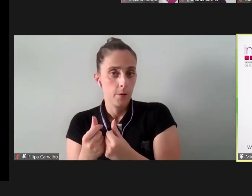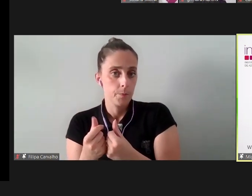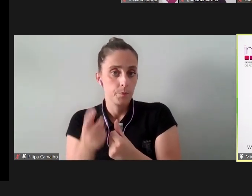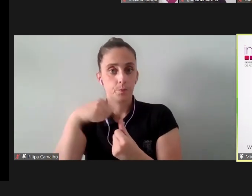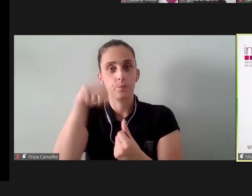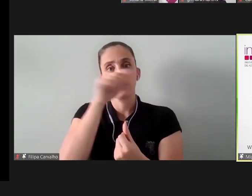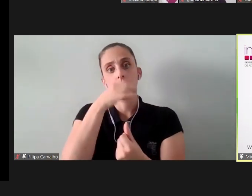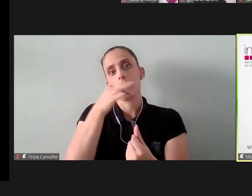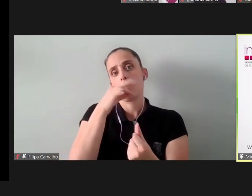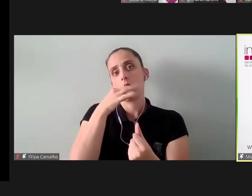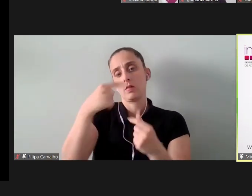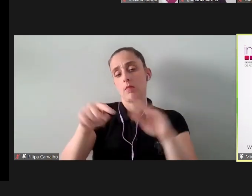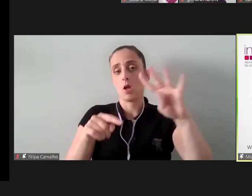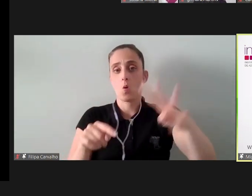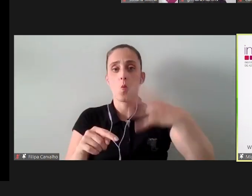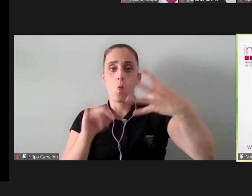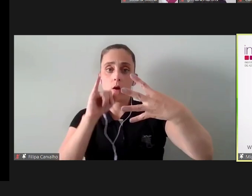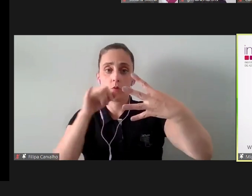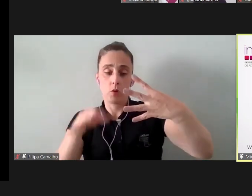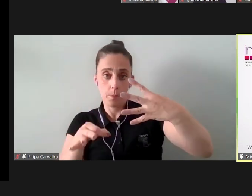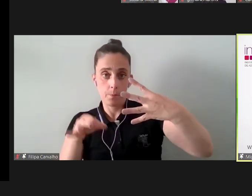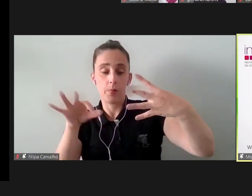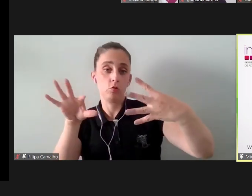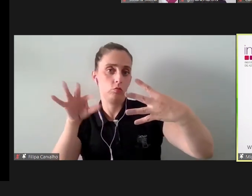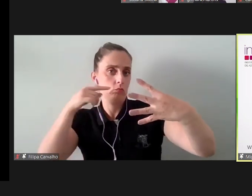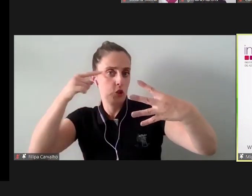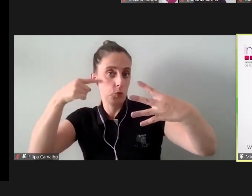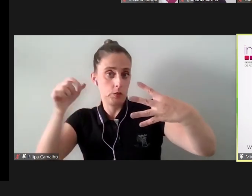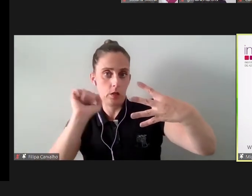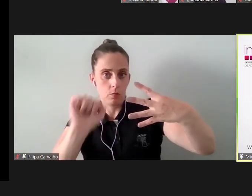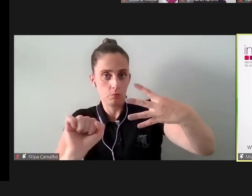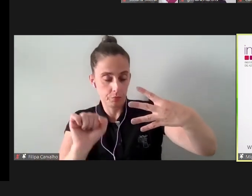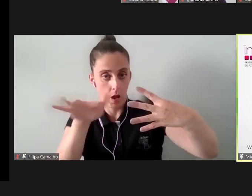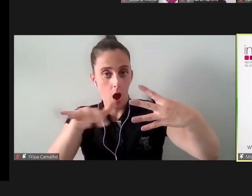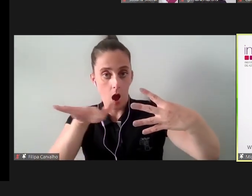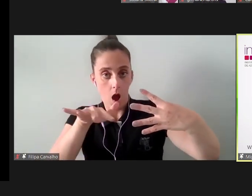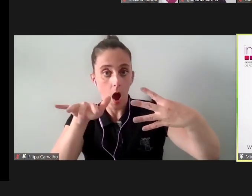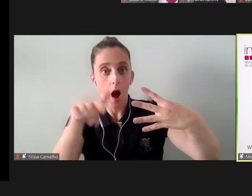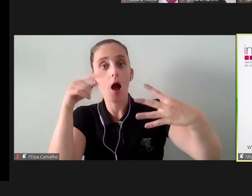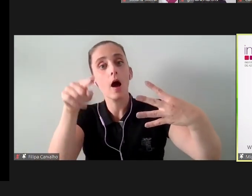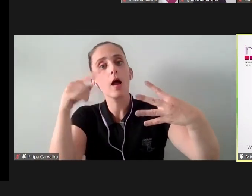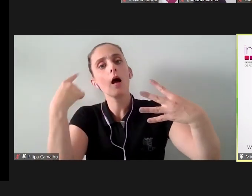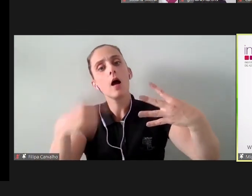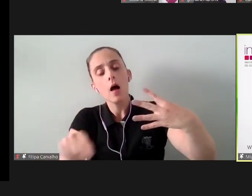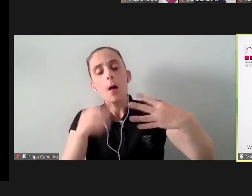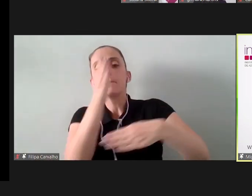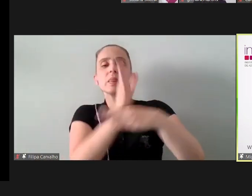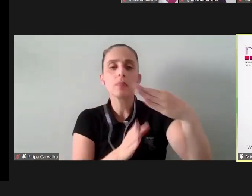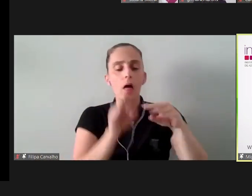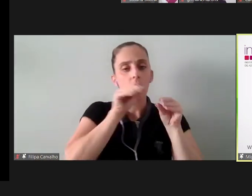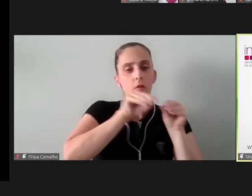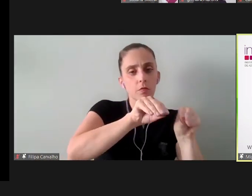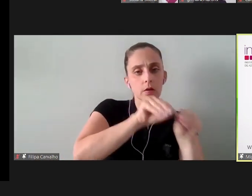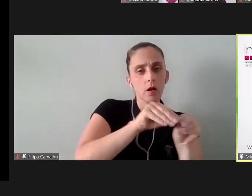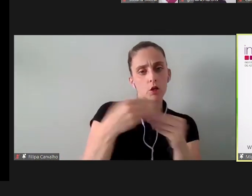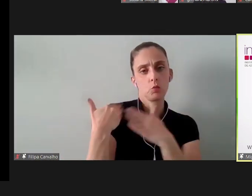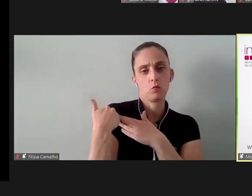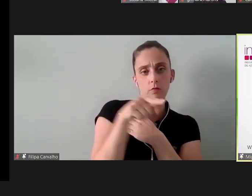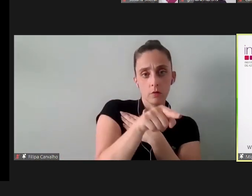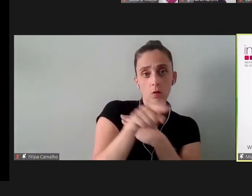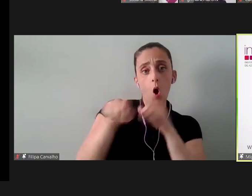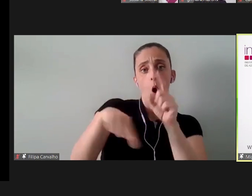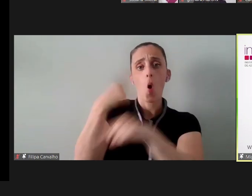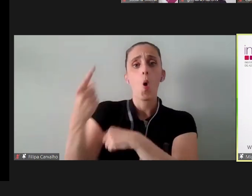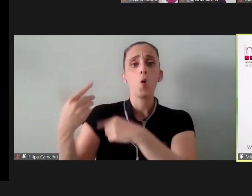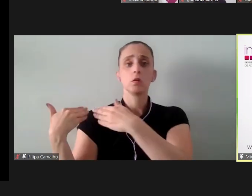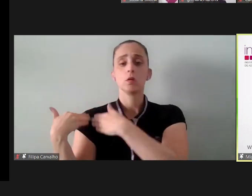de 4 politécnicos altamente especializados nesta área, que asseguram metade da oferta formativa. A outra metade é